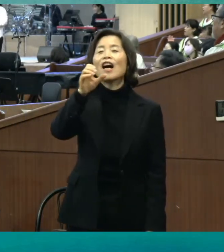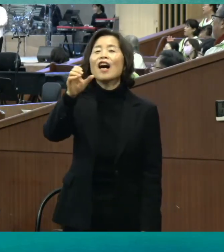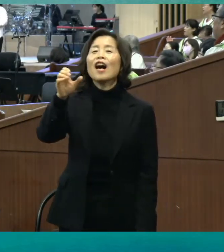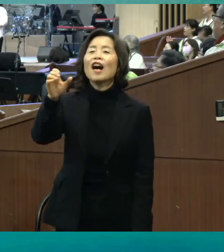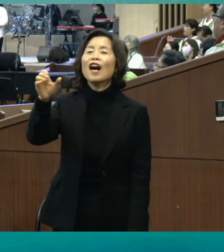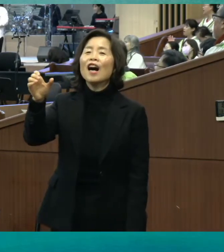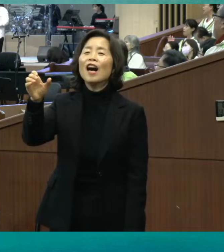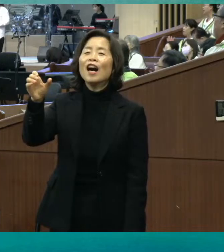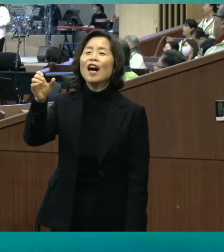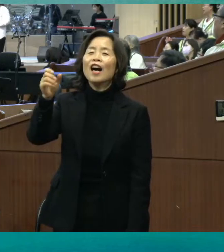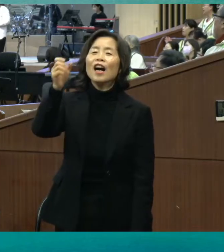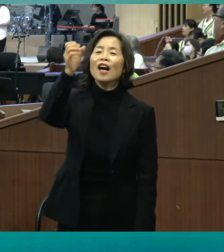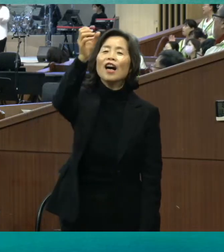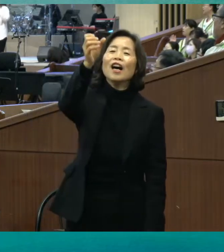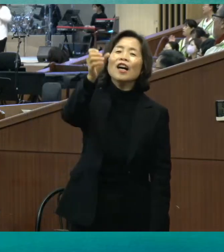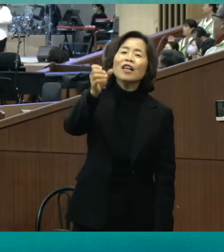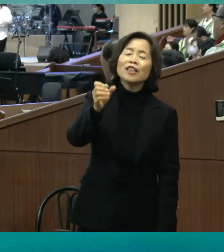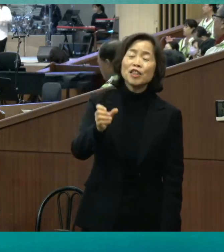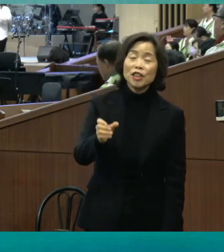십자가